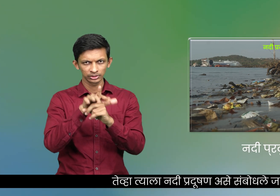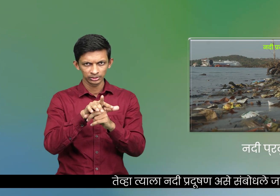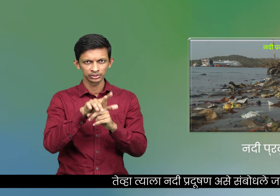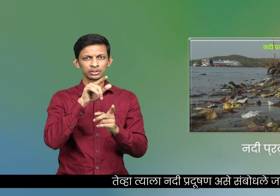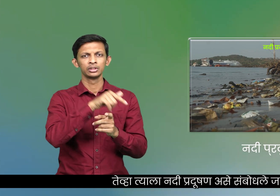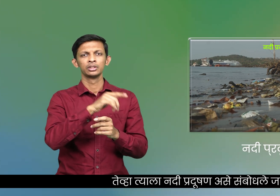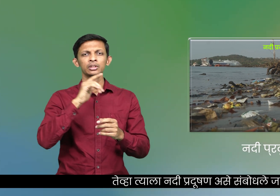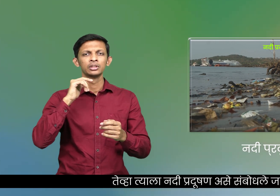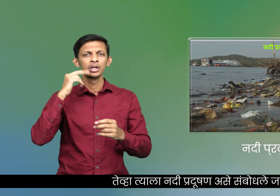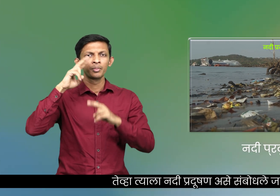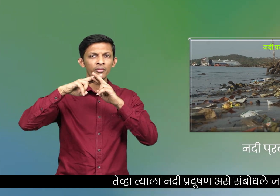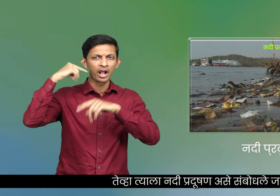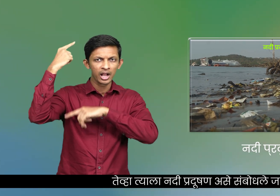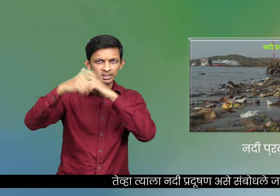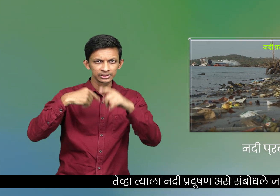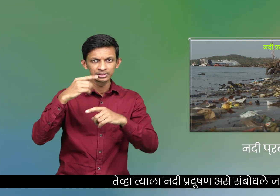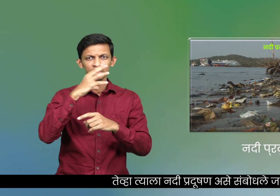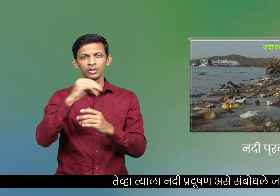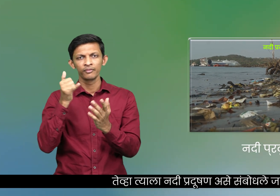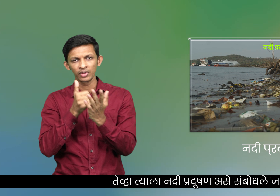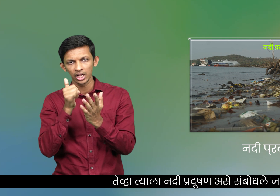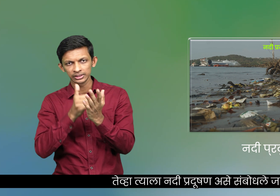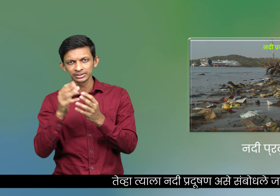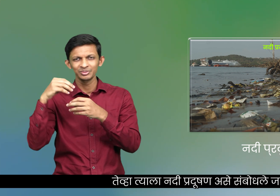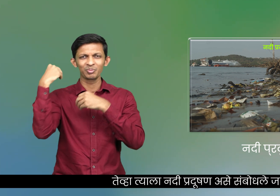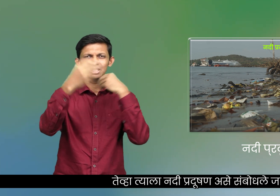तेव्हा त्याला नदी प्रदूषण असं संबोधलं जातं.